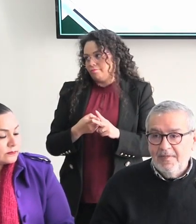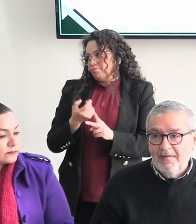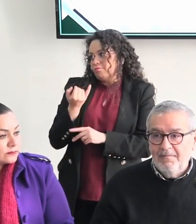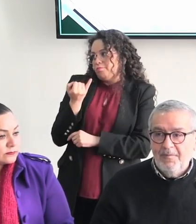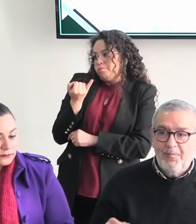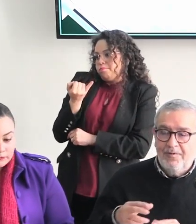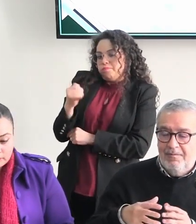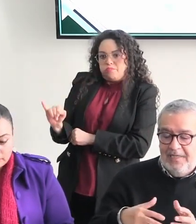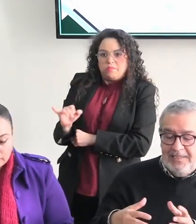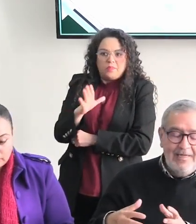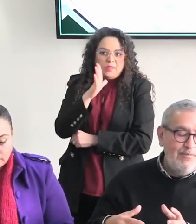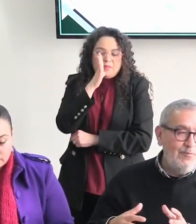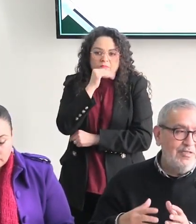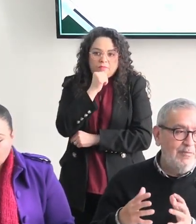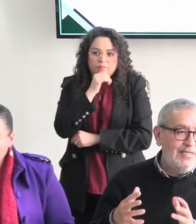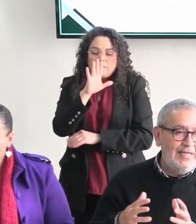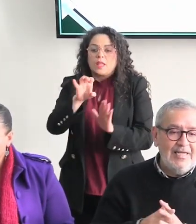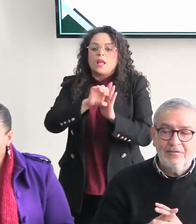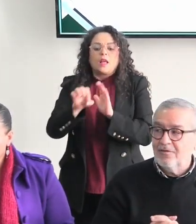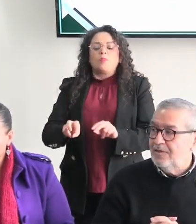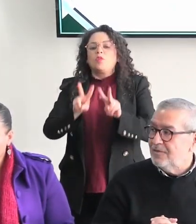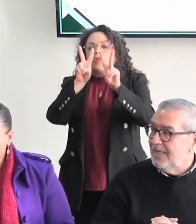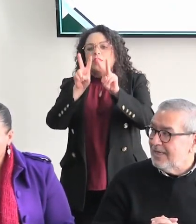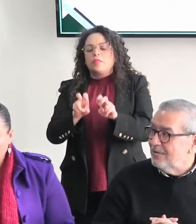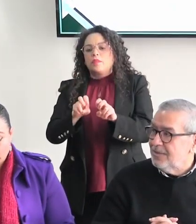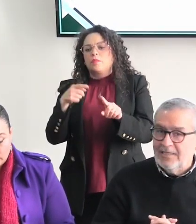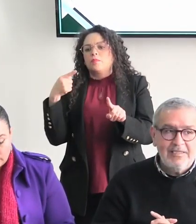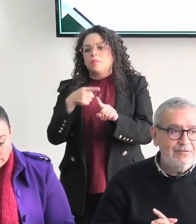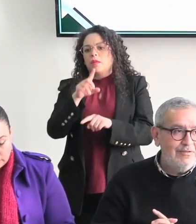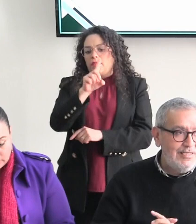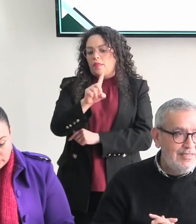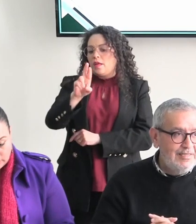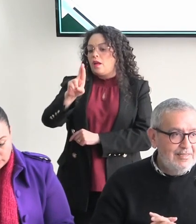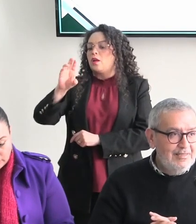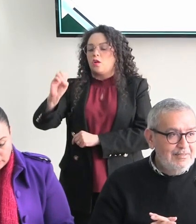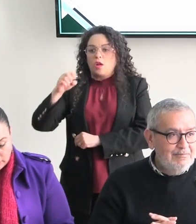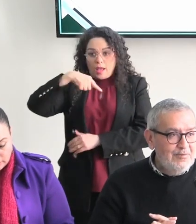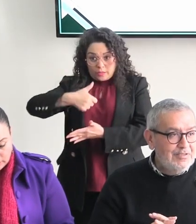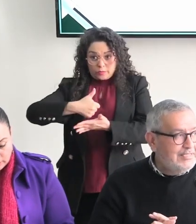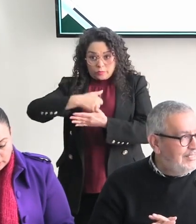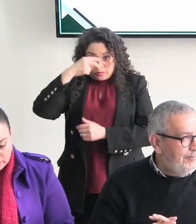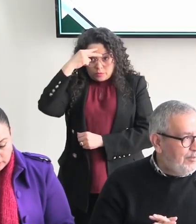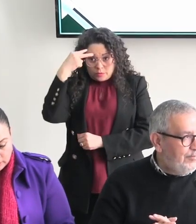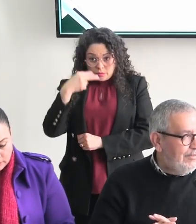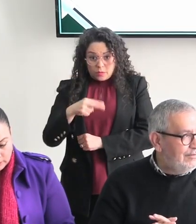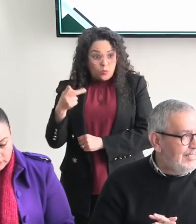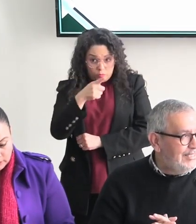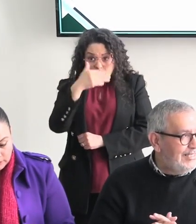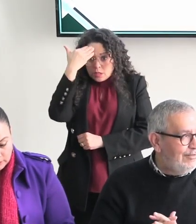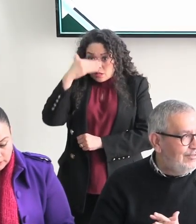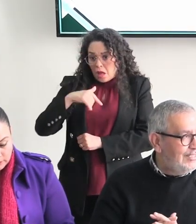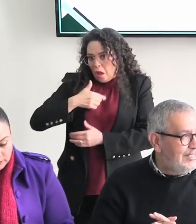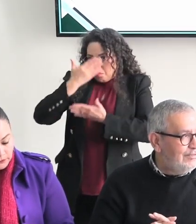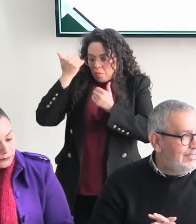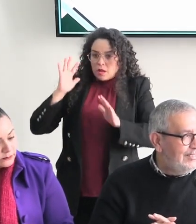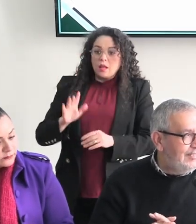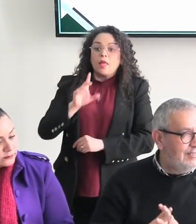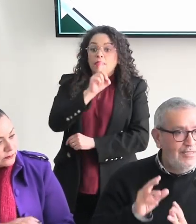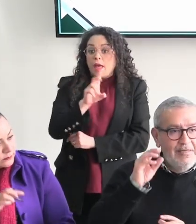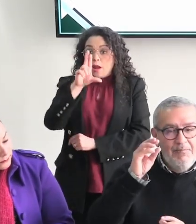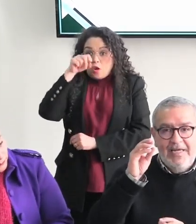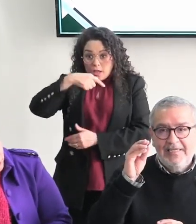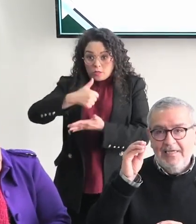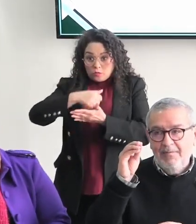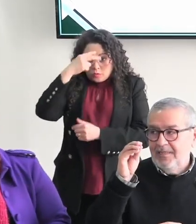Está, por decir el mismo tema, el asunto de los DROs en esta ciudad. No sé si sepan, pero ser DRO en esta ciudad